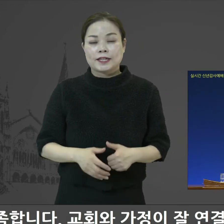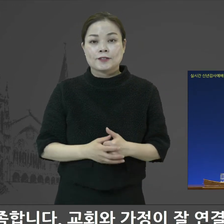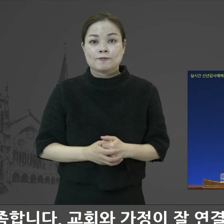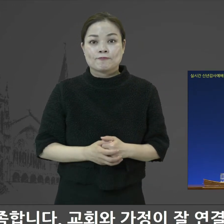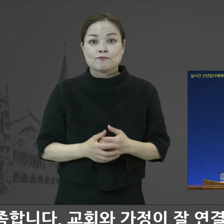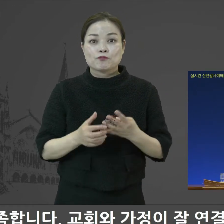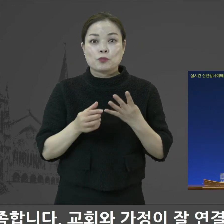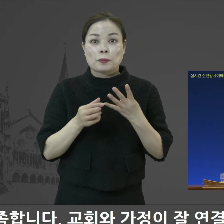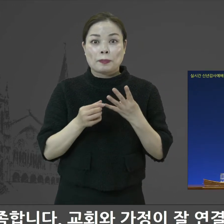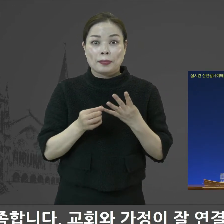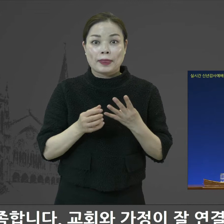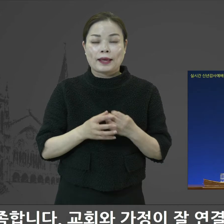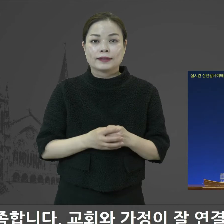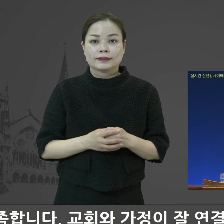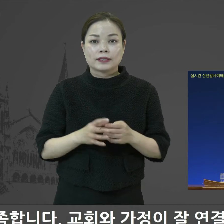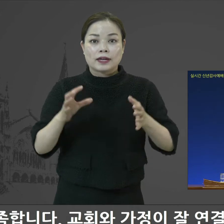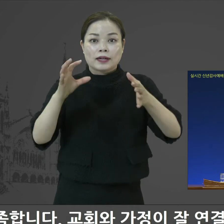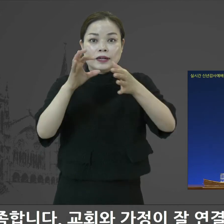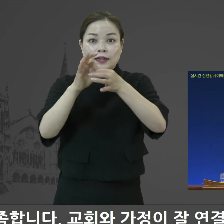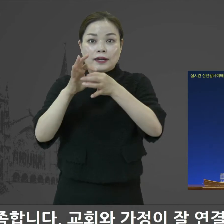네 번째, 이